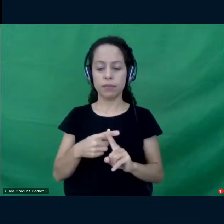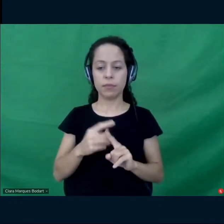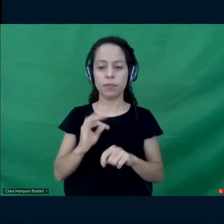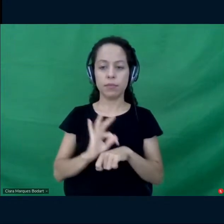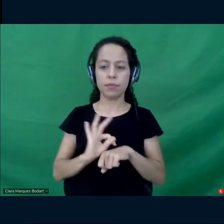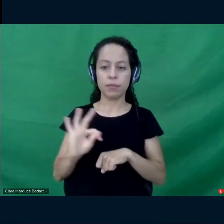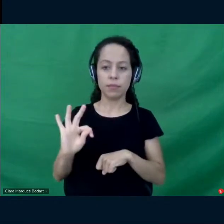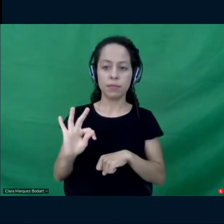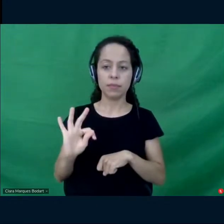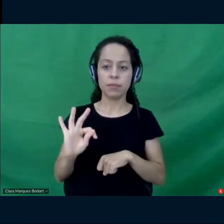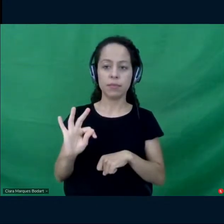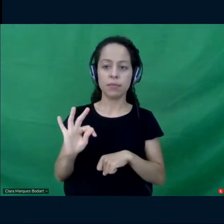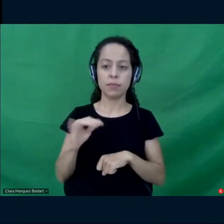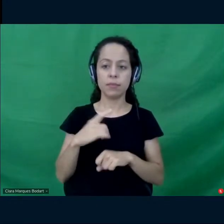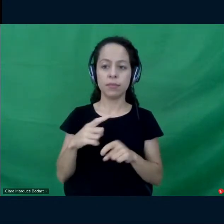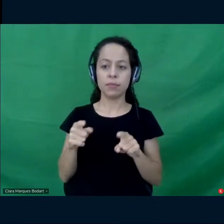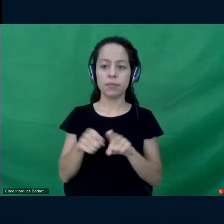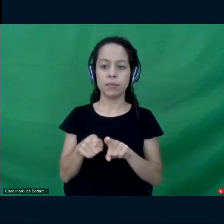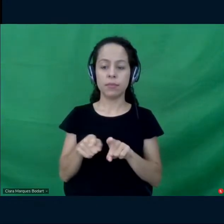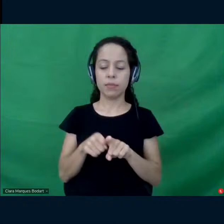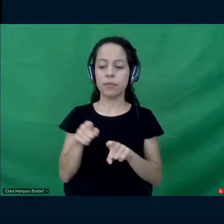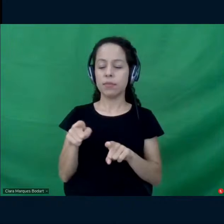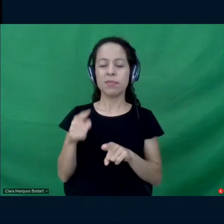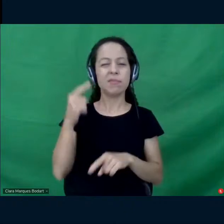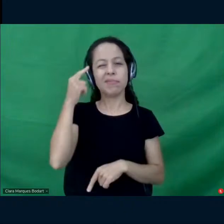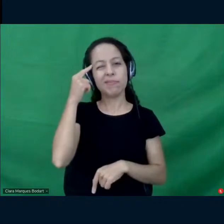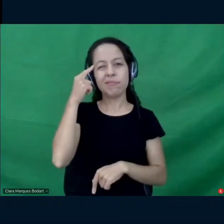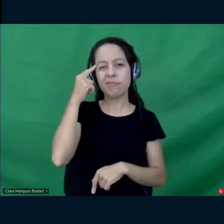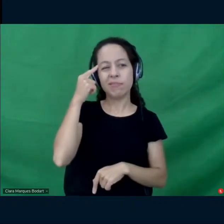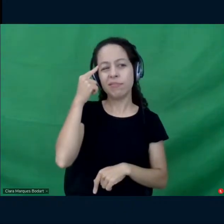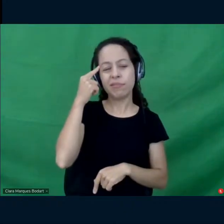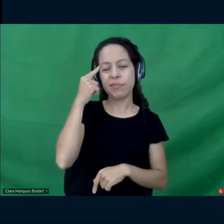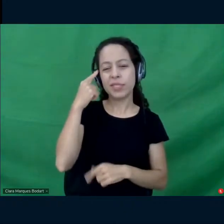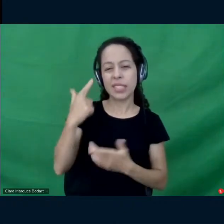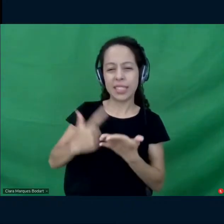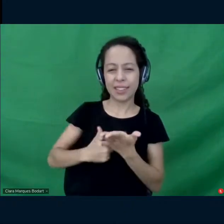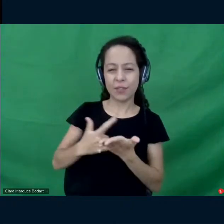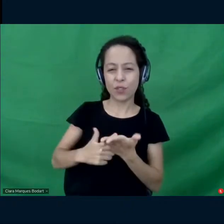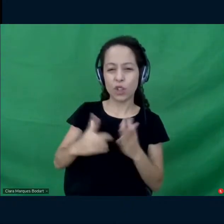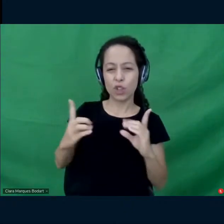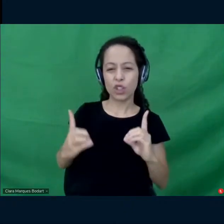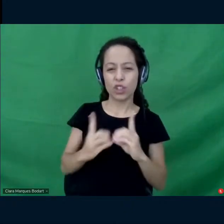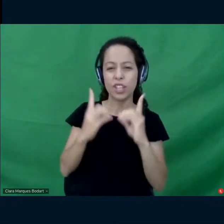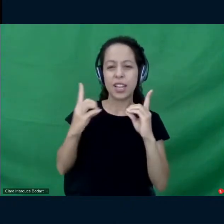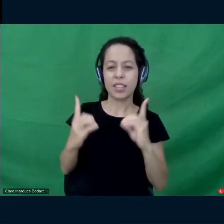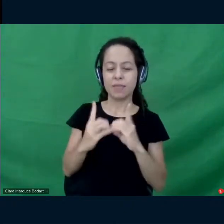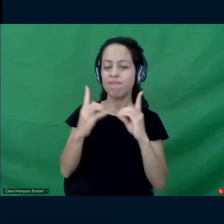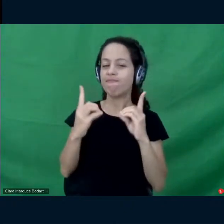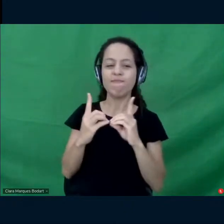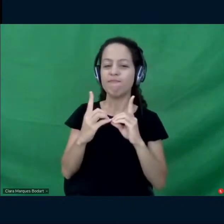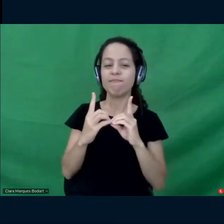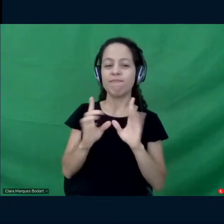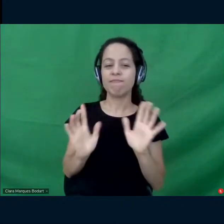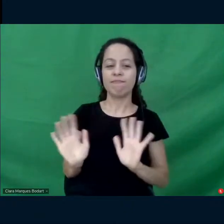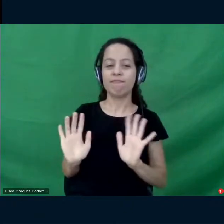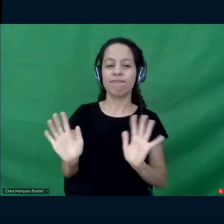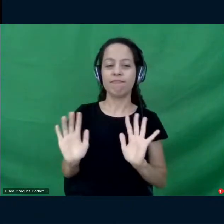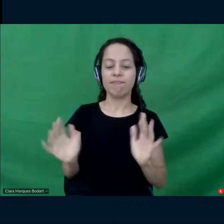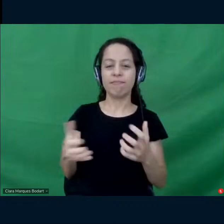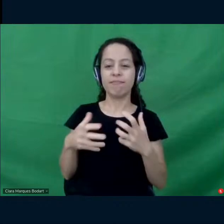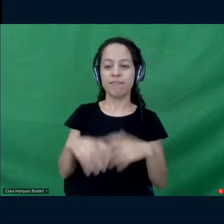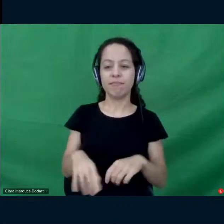portanto, inclusive se recusaram a receber os livros didáticos do PNLD por área e não por